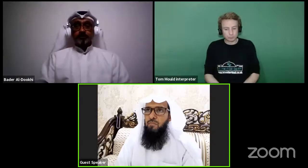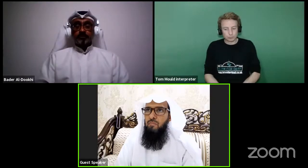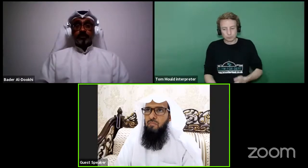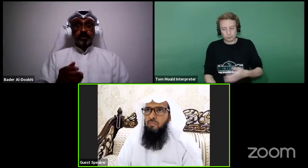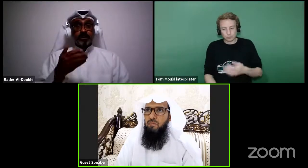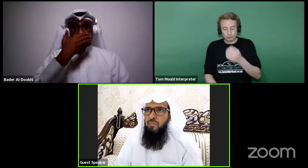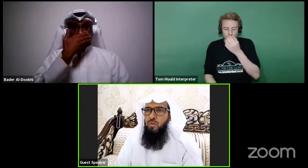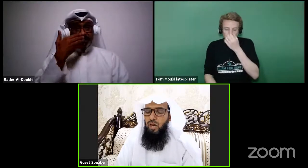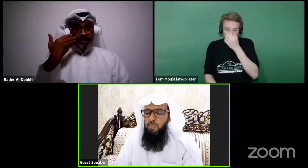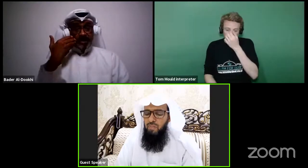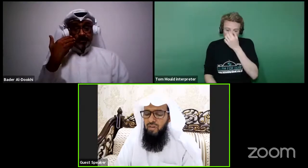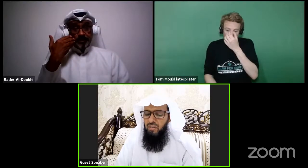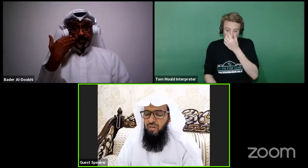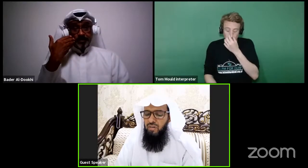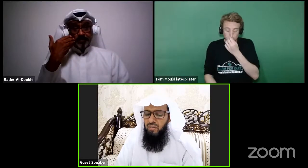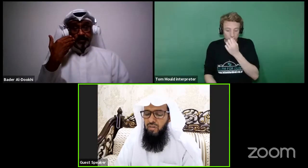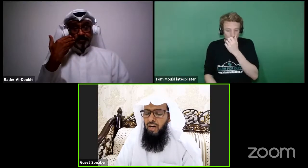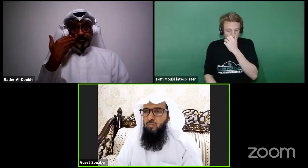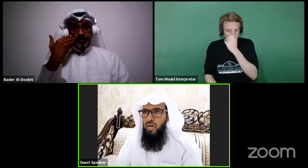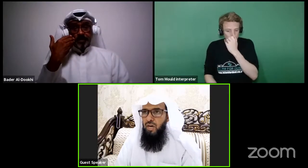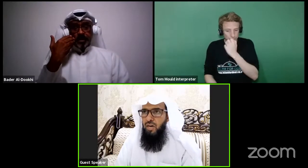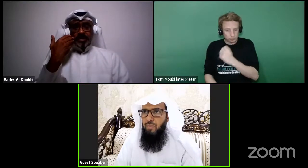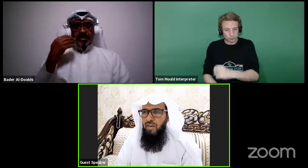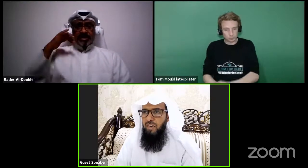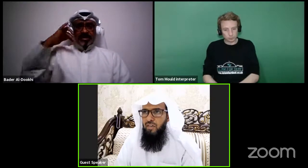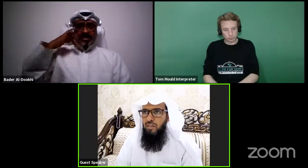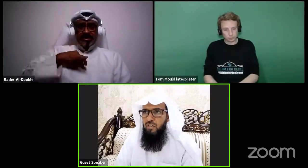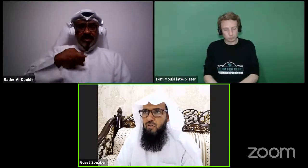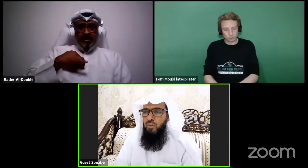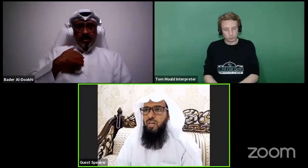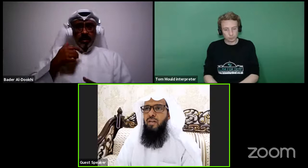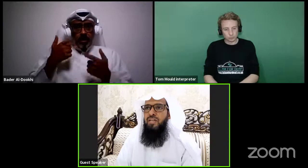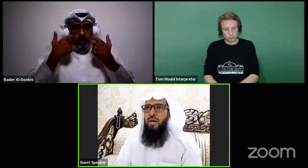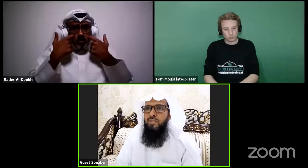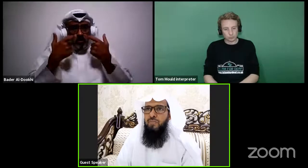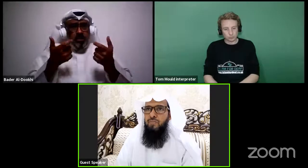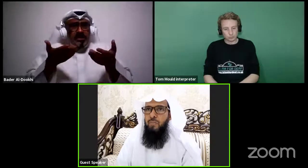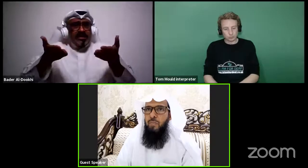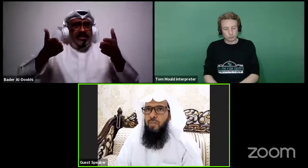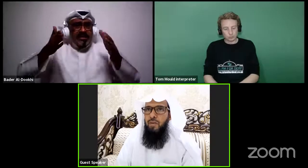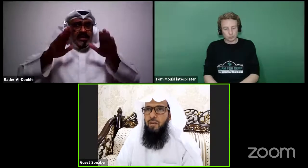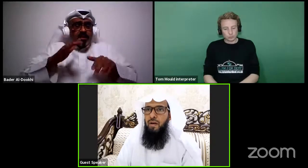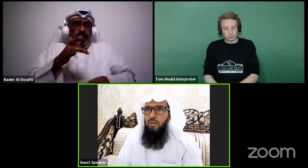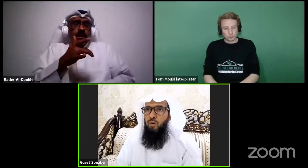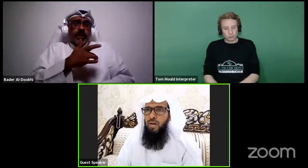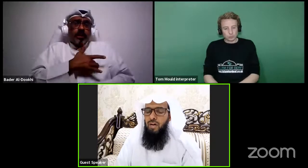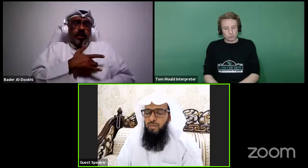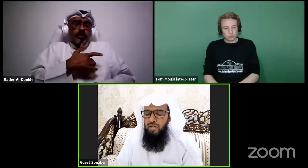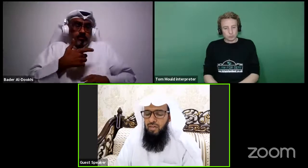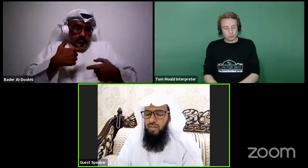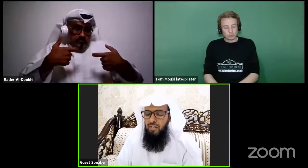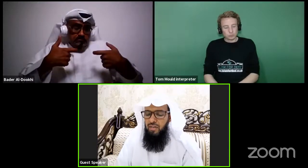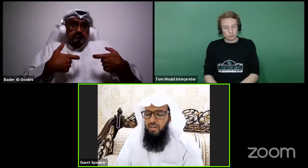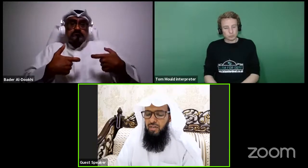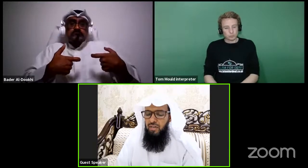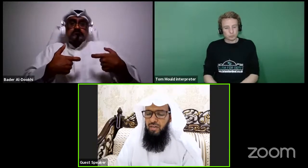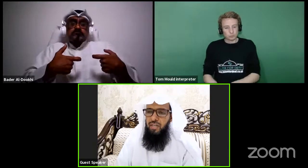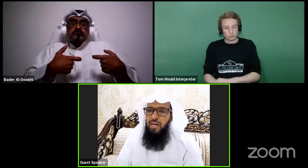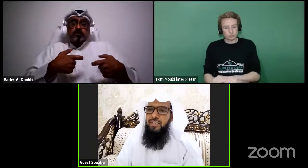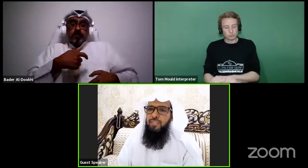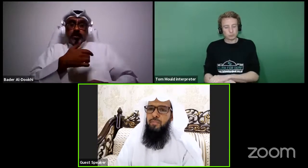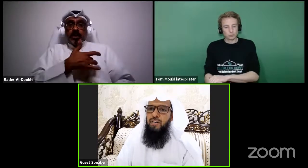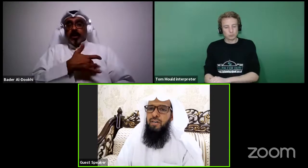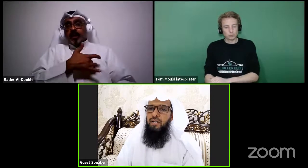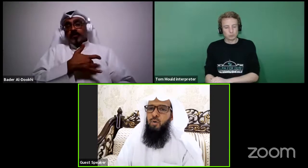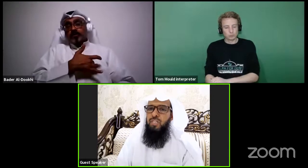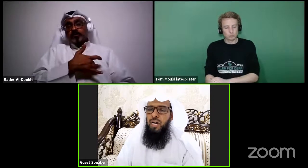الصيام يعمق المراقبة في قلب العبد، المراقبة